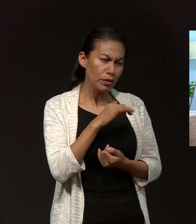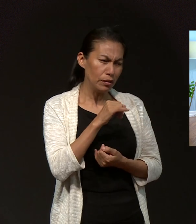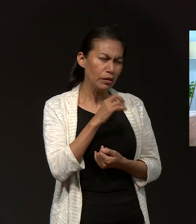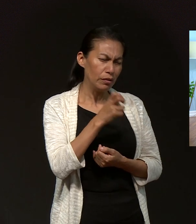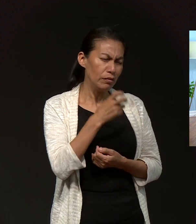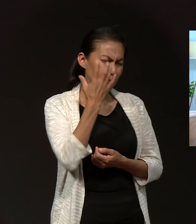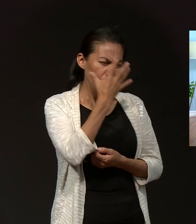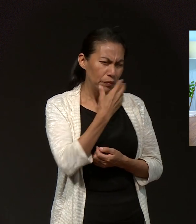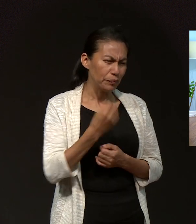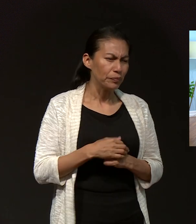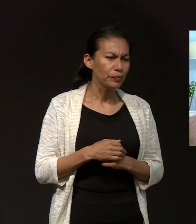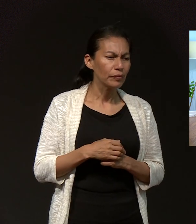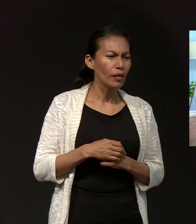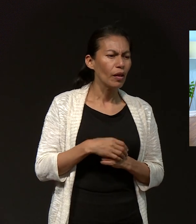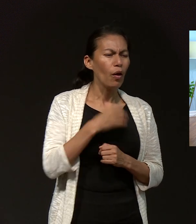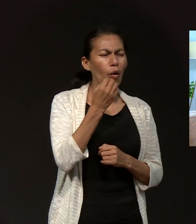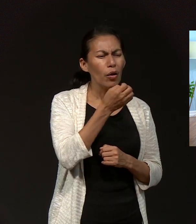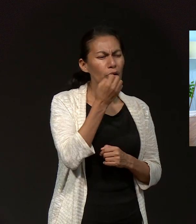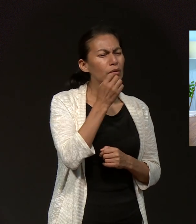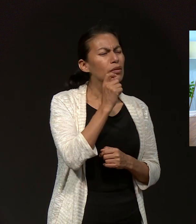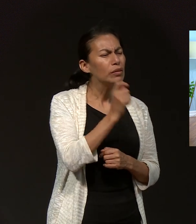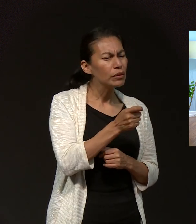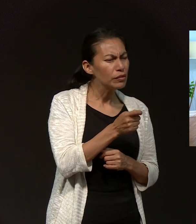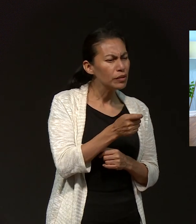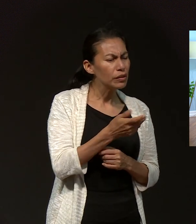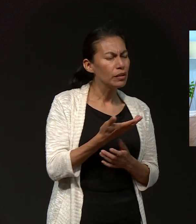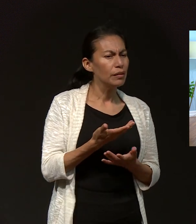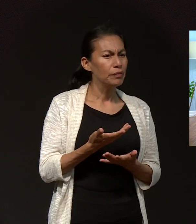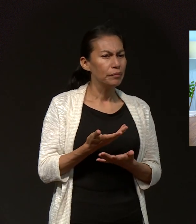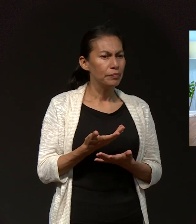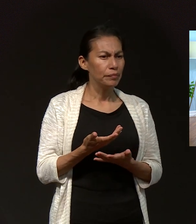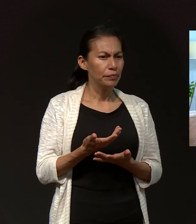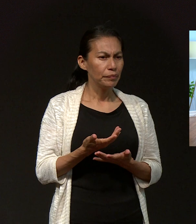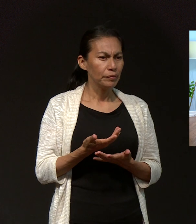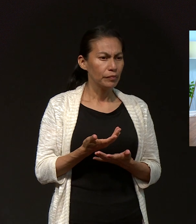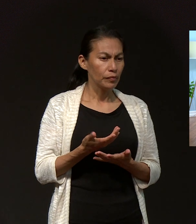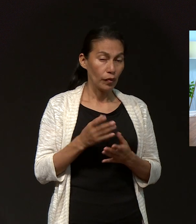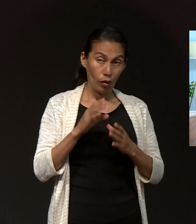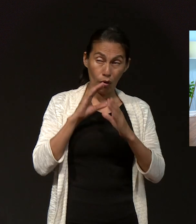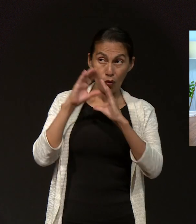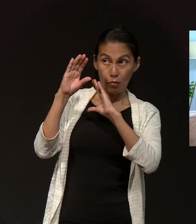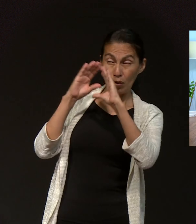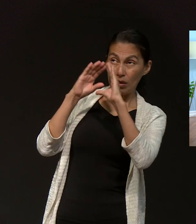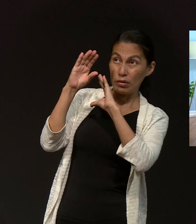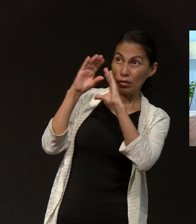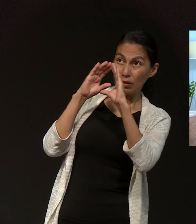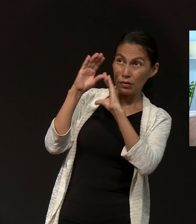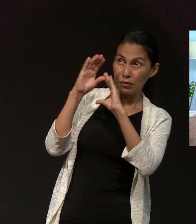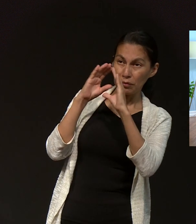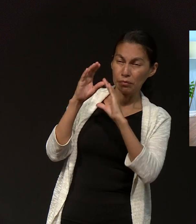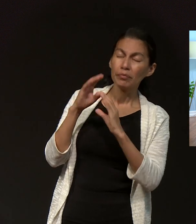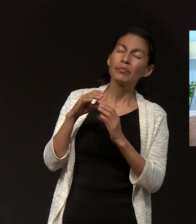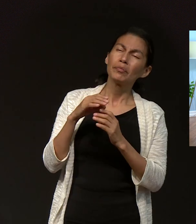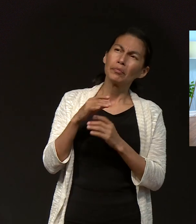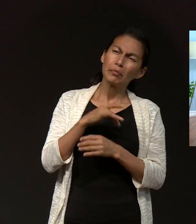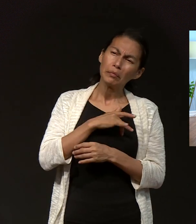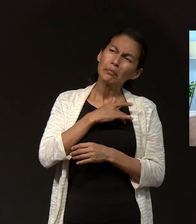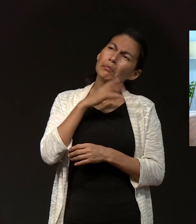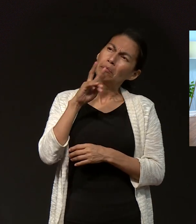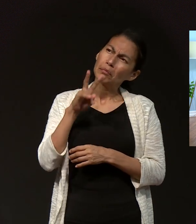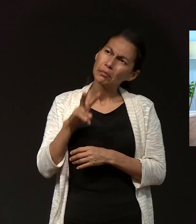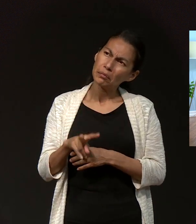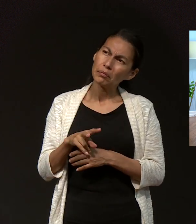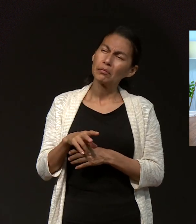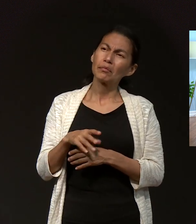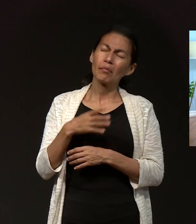es cierto? Maravilloso. ¿Y qué ha llegado a ser la oración? Entonces, es un acto de conversación, de